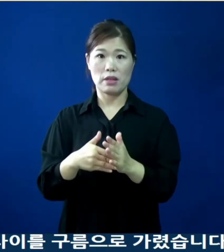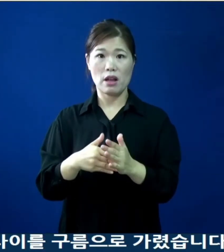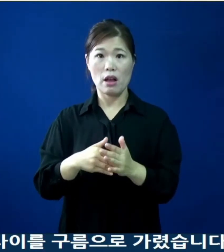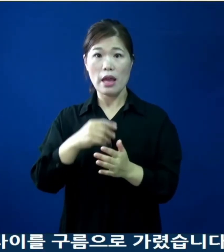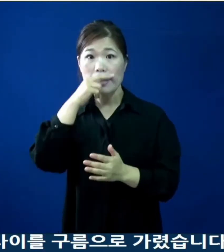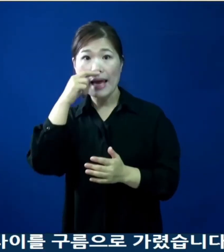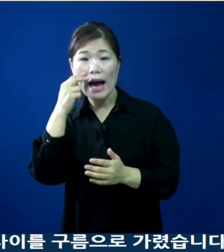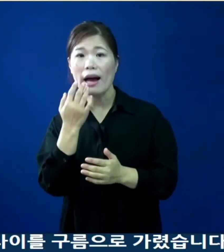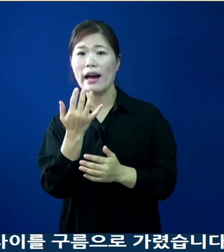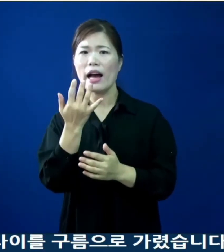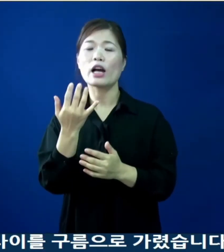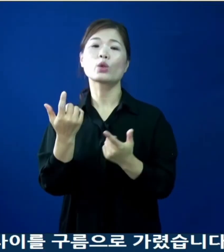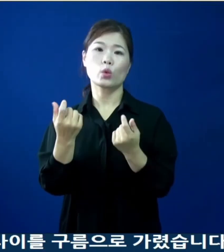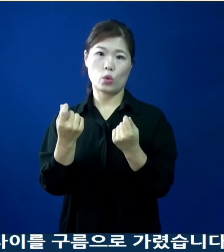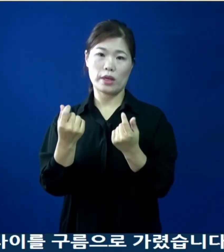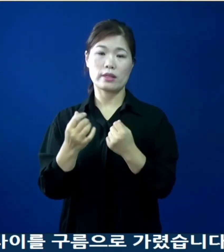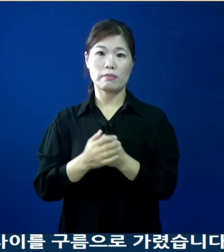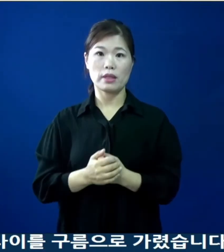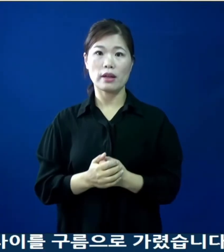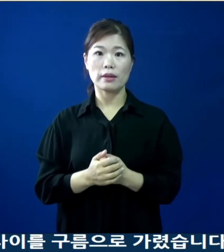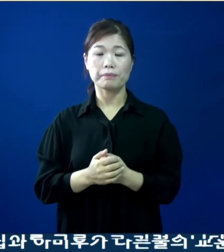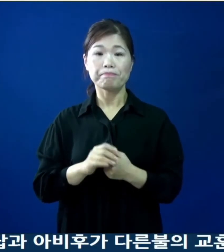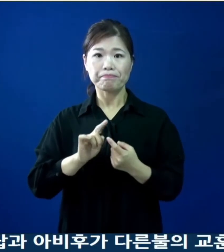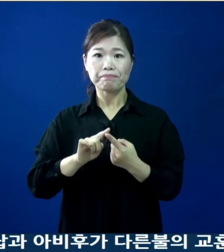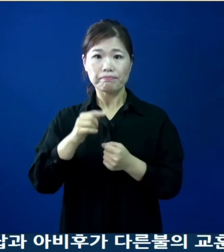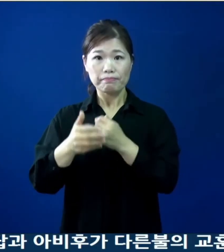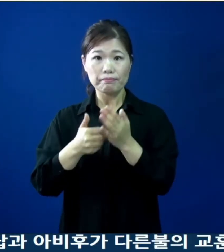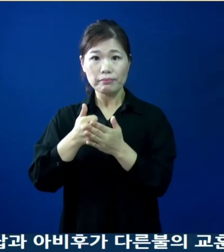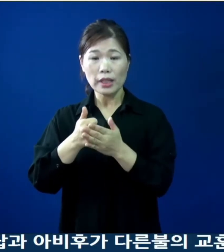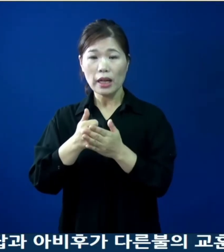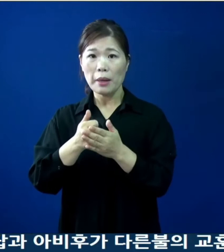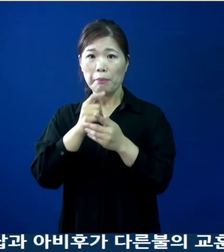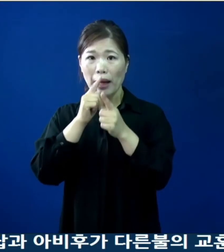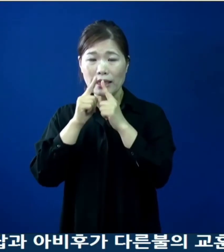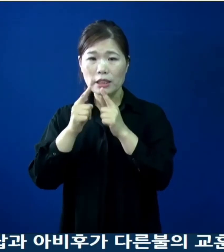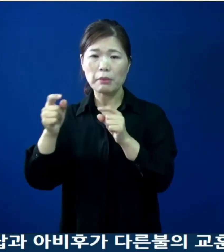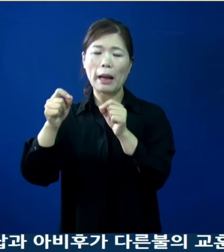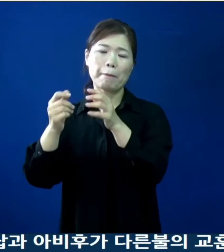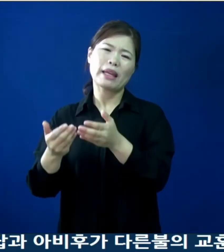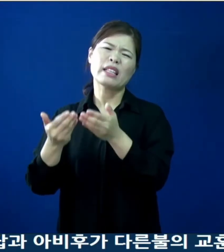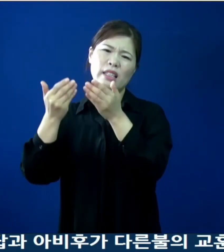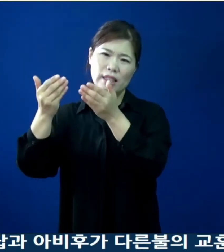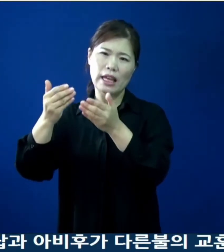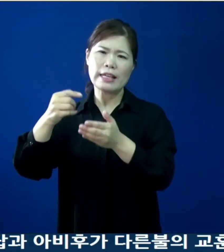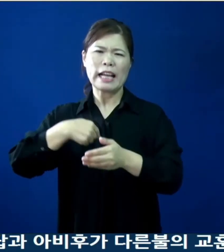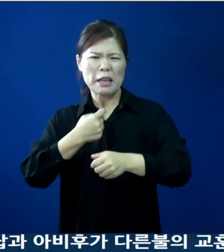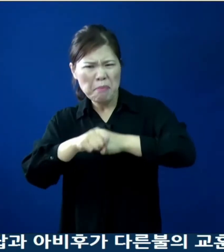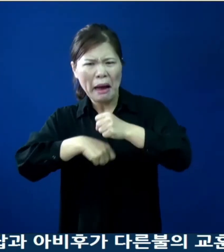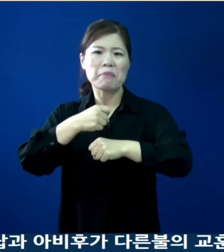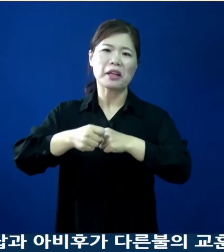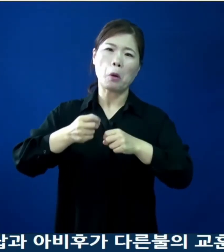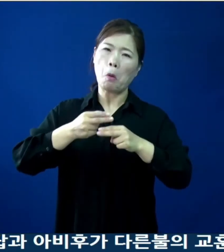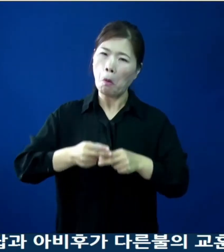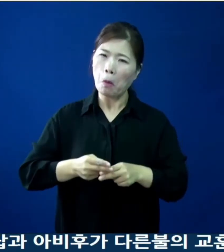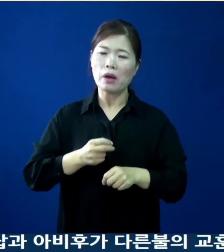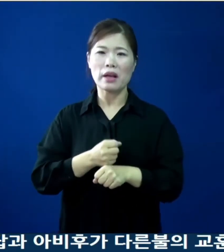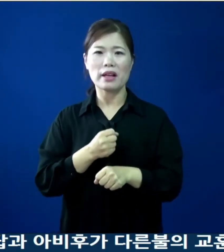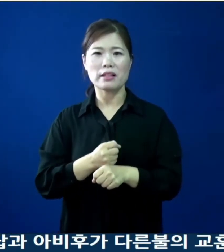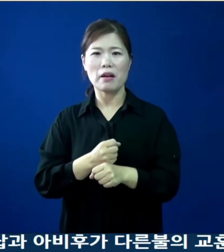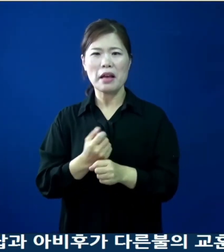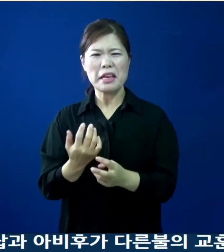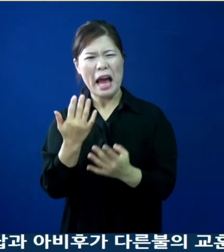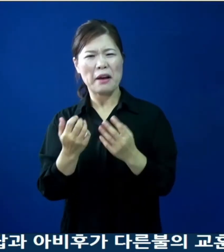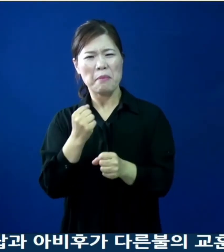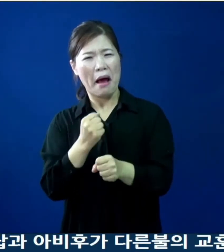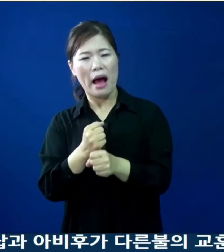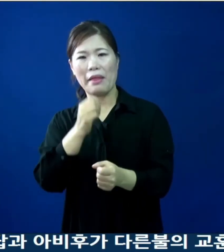그랬습니다. 그때 그 말씀을 나누면서 하나님 앞에 올릴 향도 자기 마음대로 제조하면 안 된다고 말씀드렸습니다. 정확히 성경에서